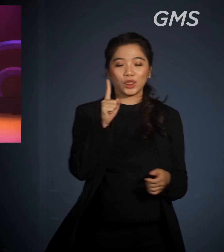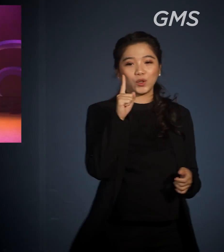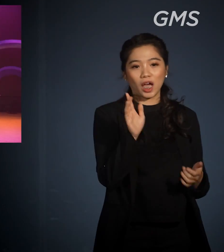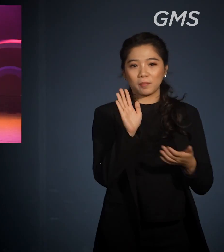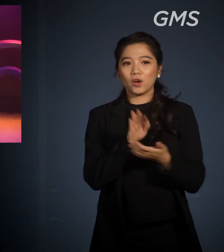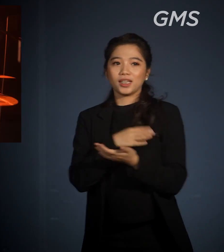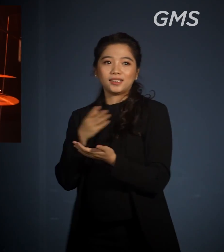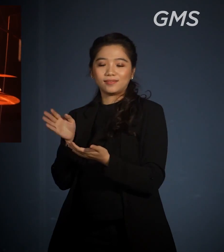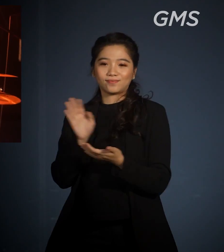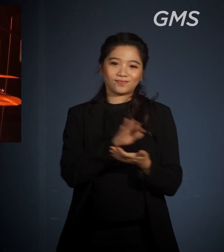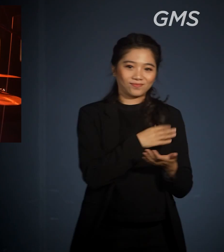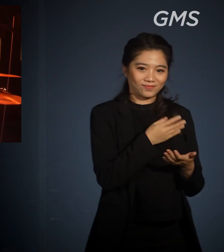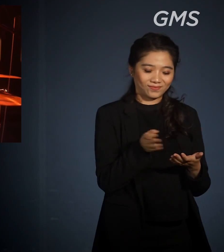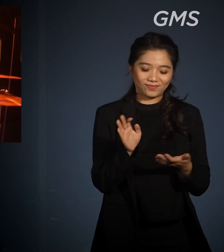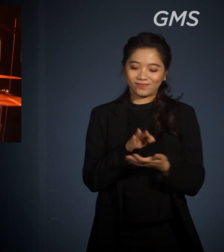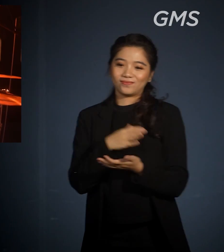Satu harmoni,